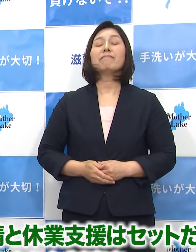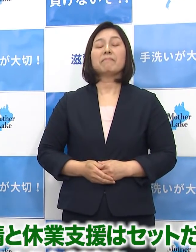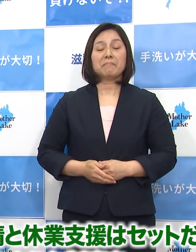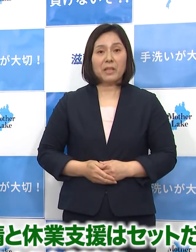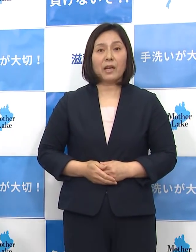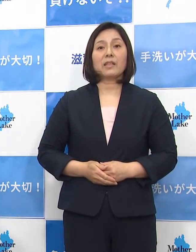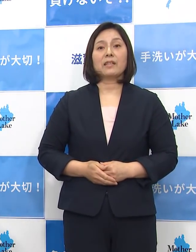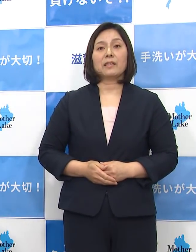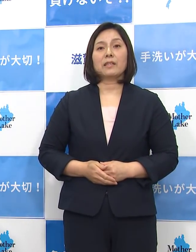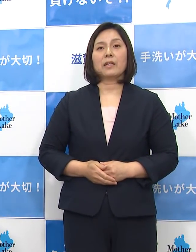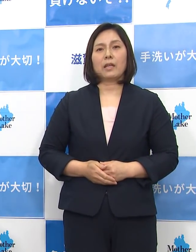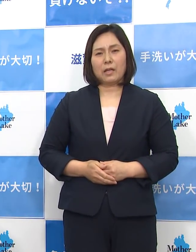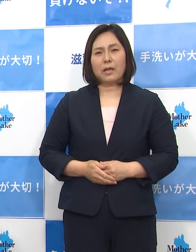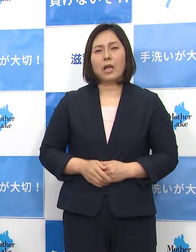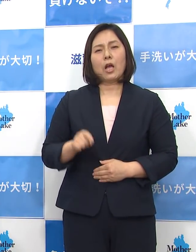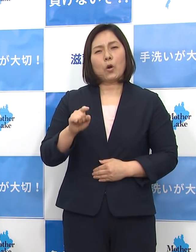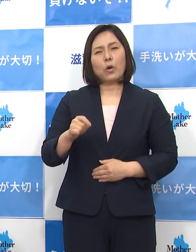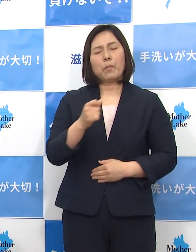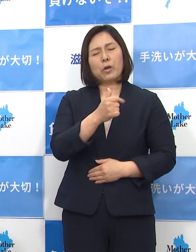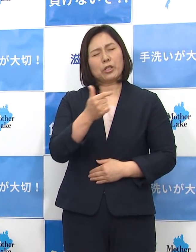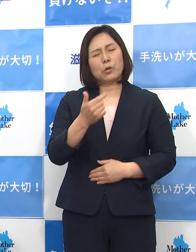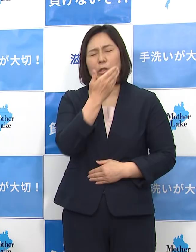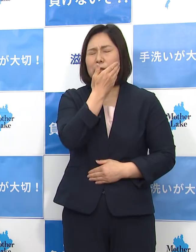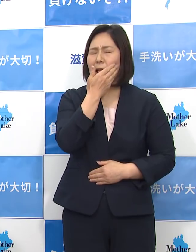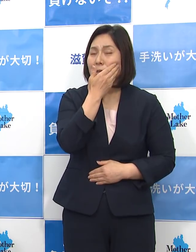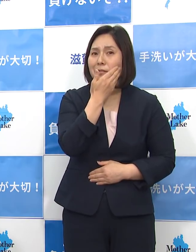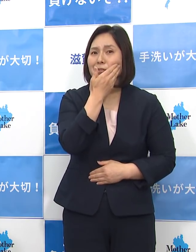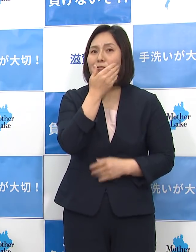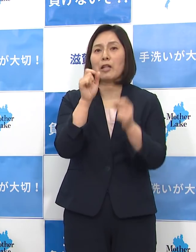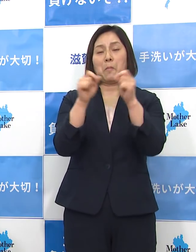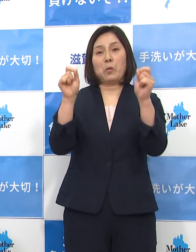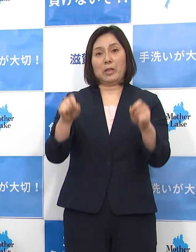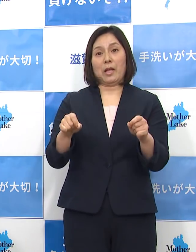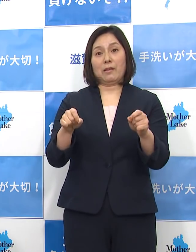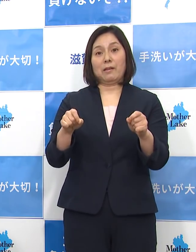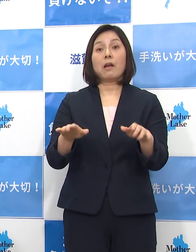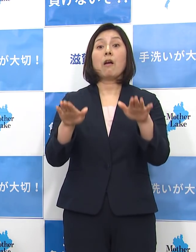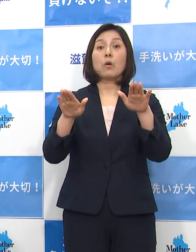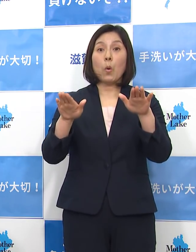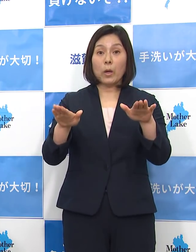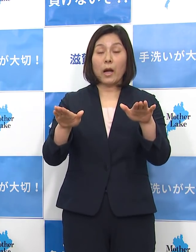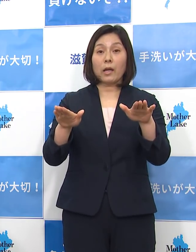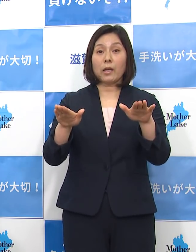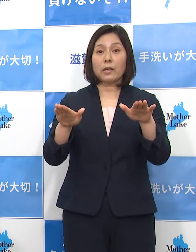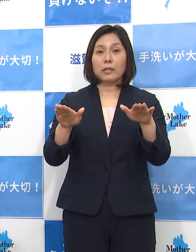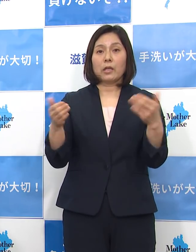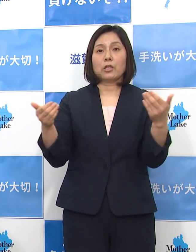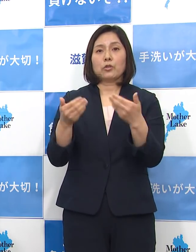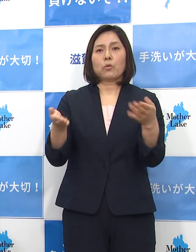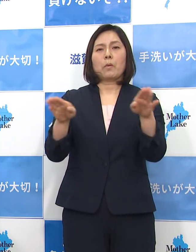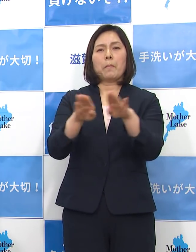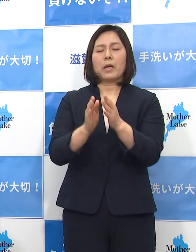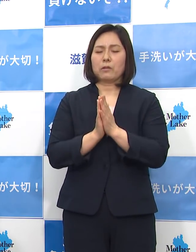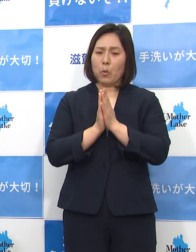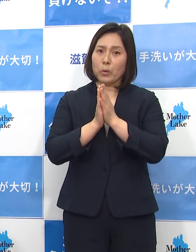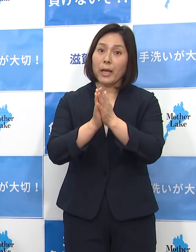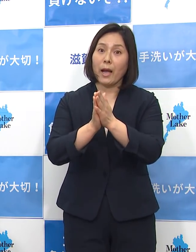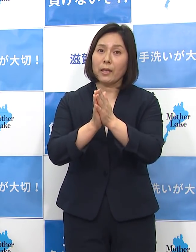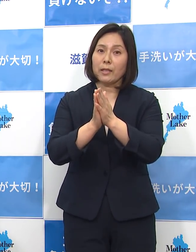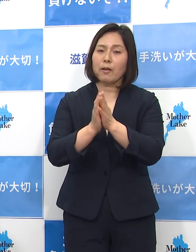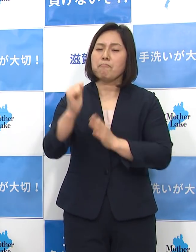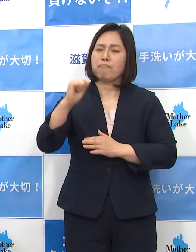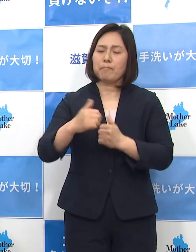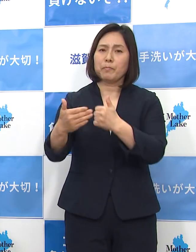はいこの点もとても大切だと思っています今回休業要請にご協力